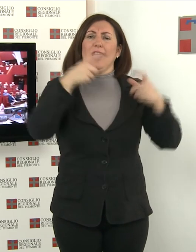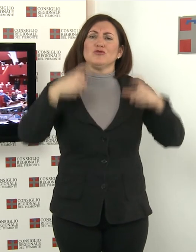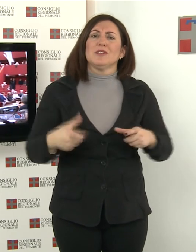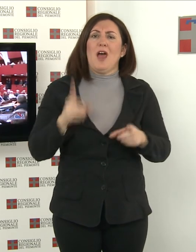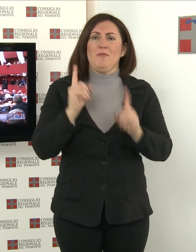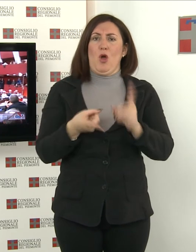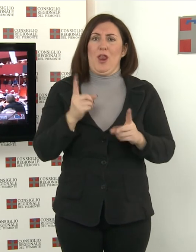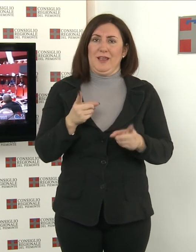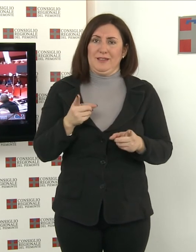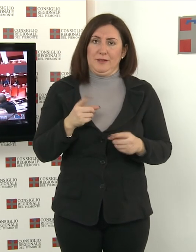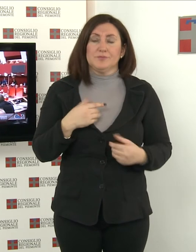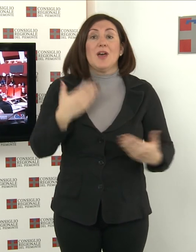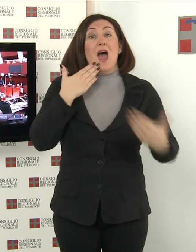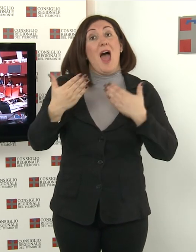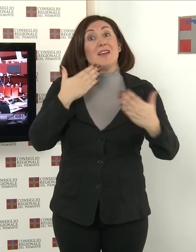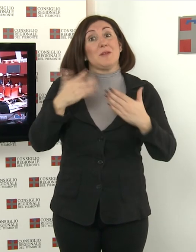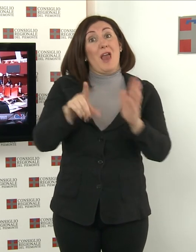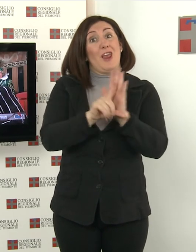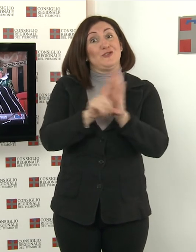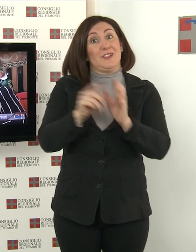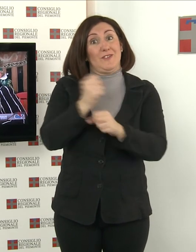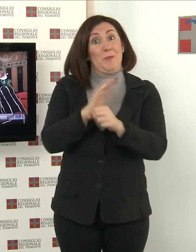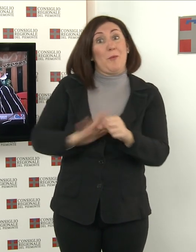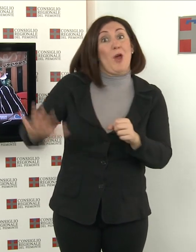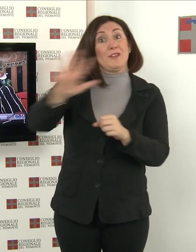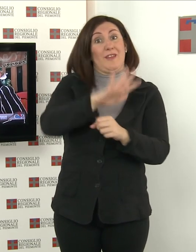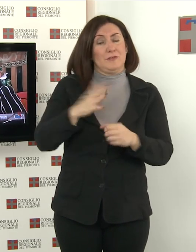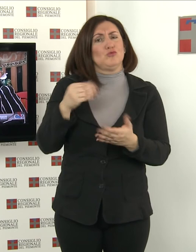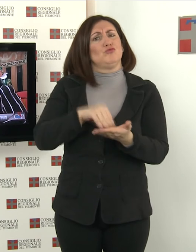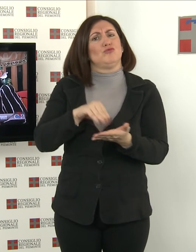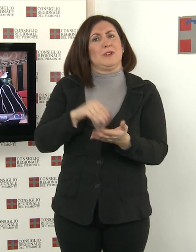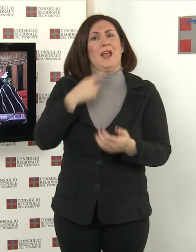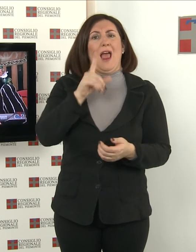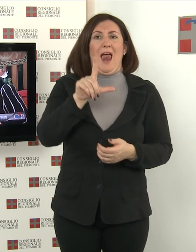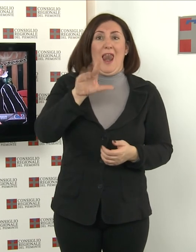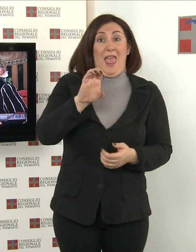l'assemblea legislativa piemontese sono stati i consiglieri Giampiero Leo e Rosa Anna